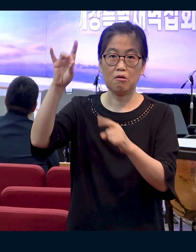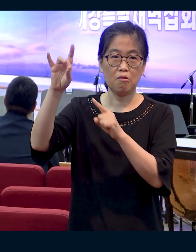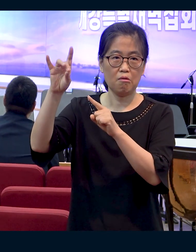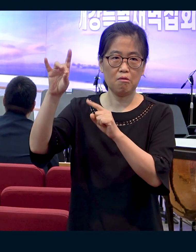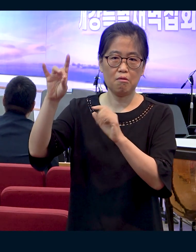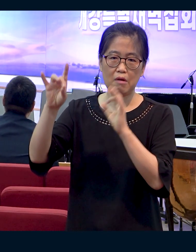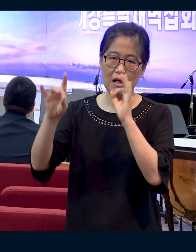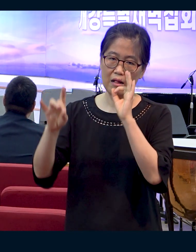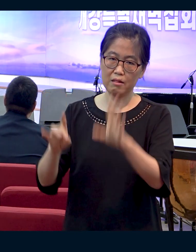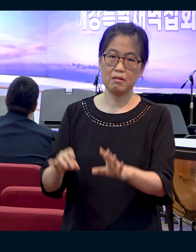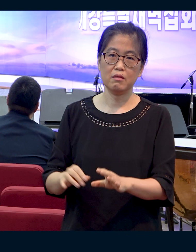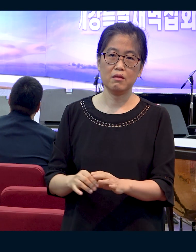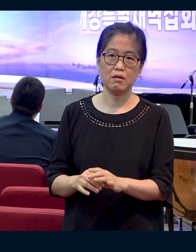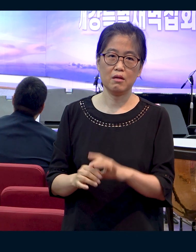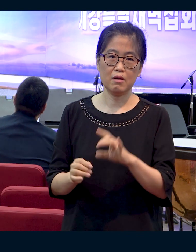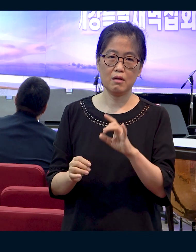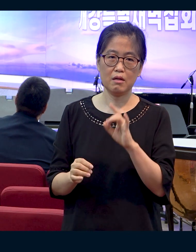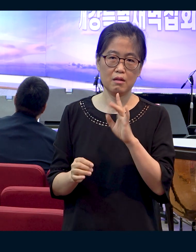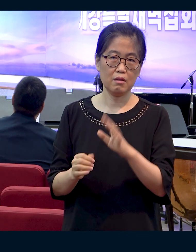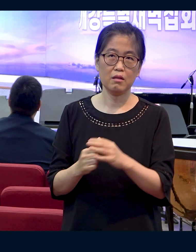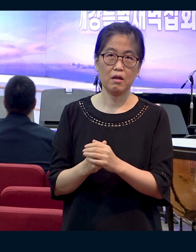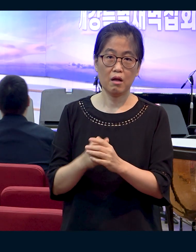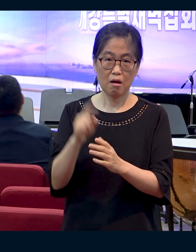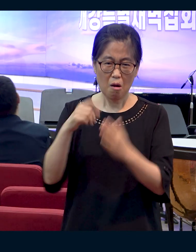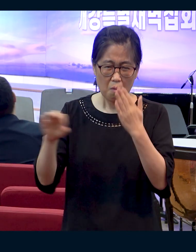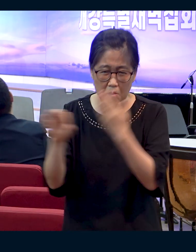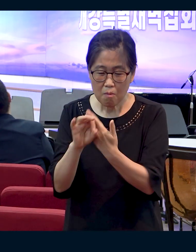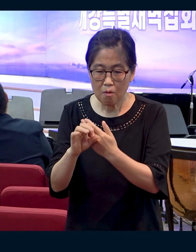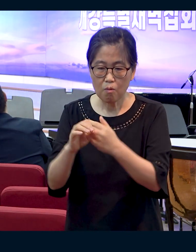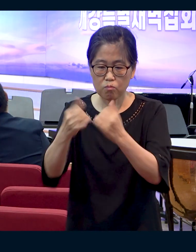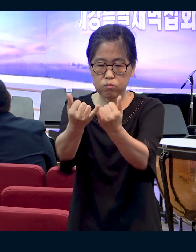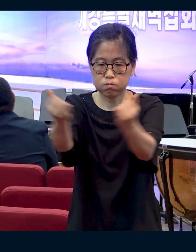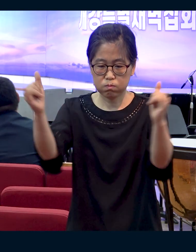자체는 어떻게 포장해도 그게 오히려 공동체를 파괴한다.